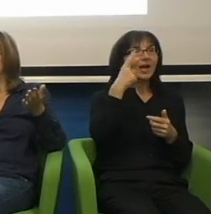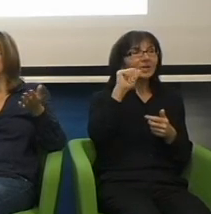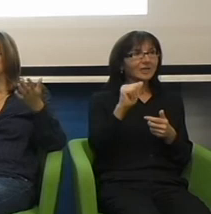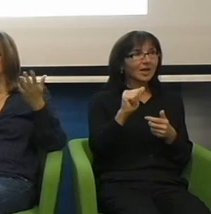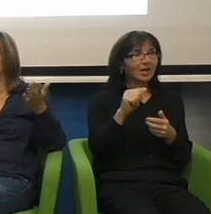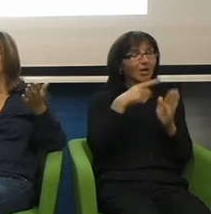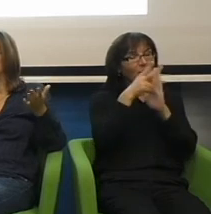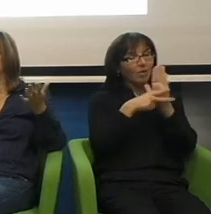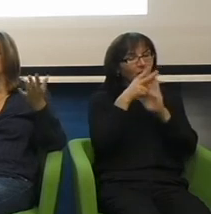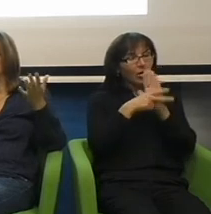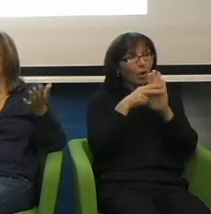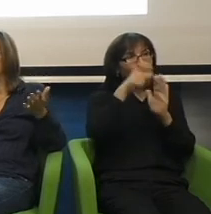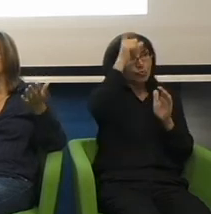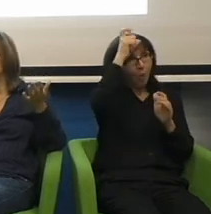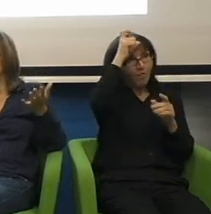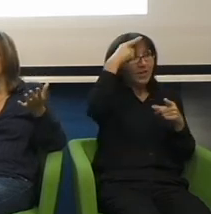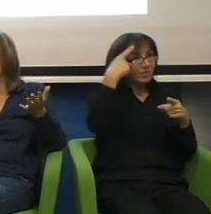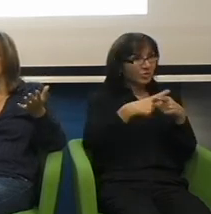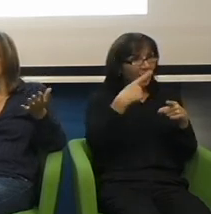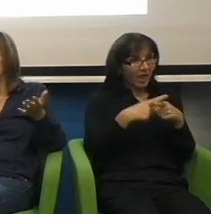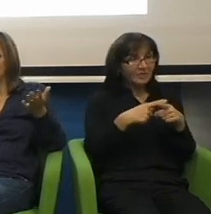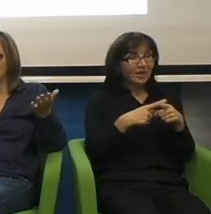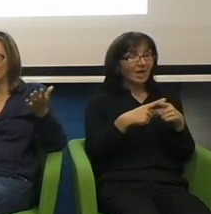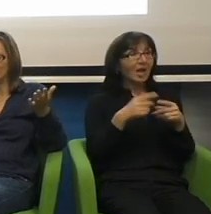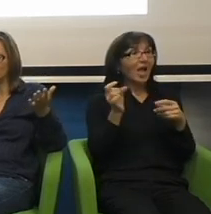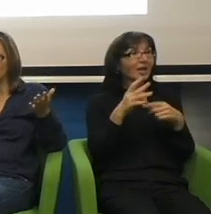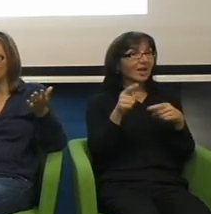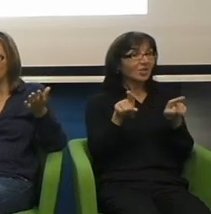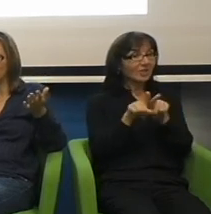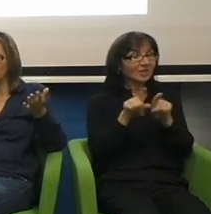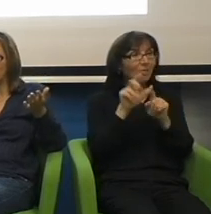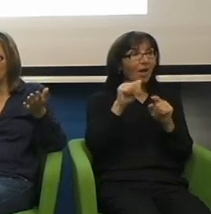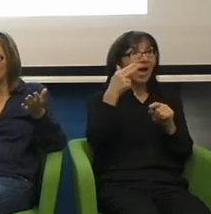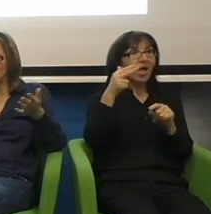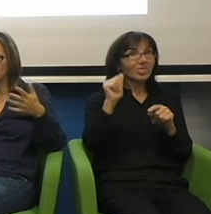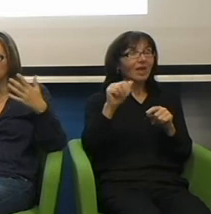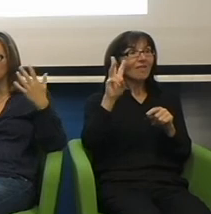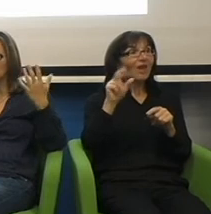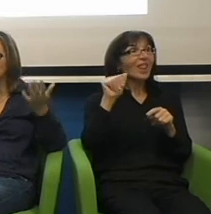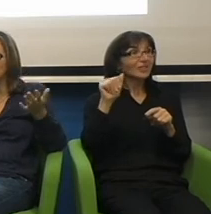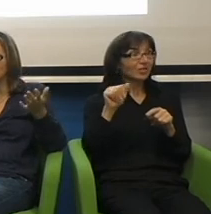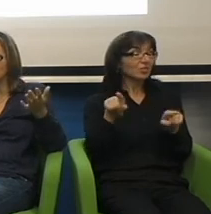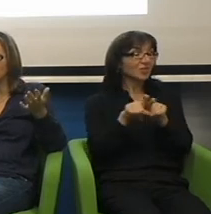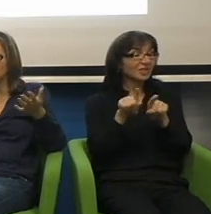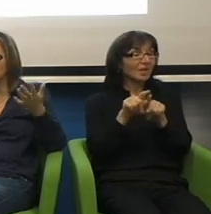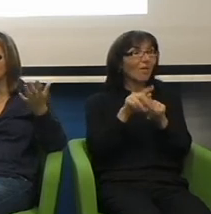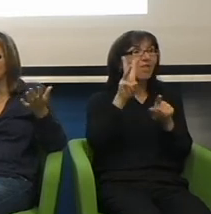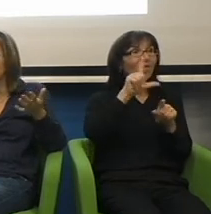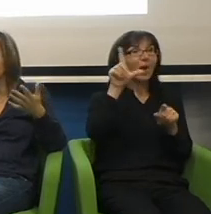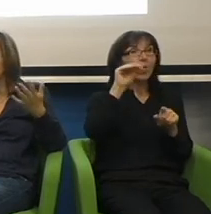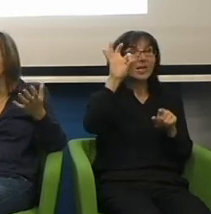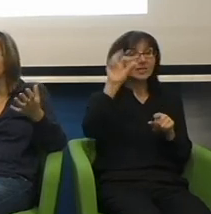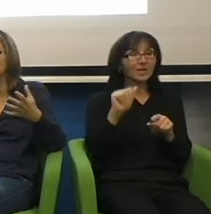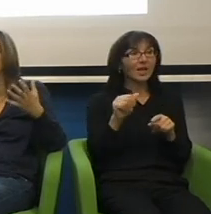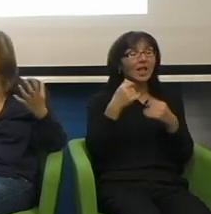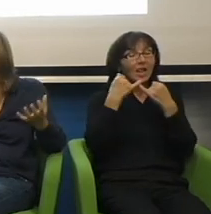Człowieka z żelaza. Grają w nim również rolę Anna Walentynowicz i Lech Wałęsa. Tak? Są inni reżyserowie, którzy przyjeżdżają